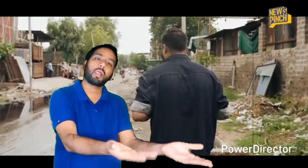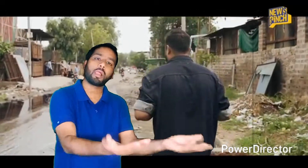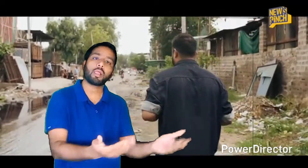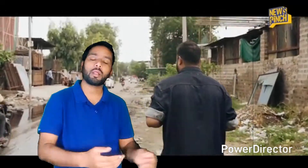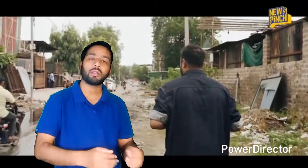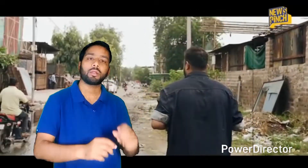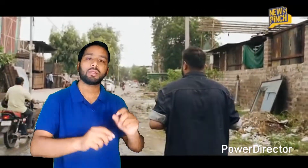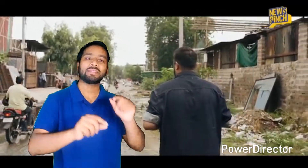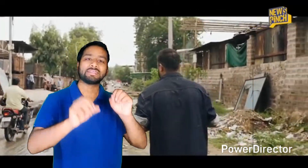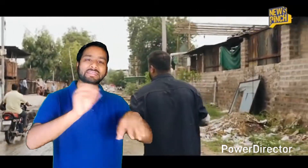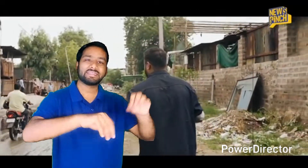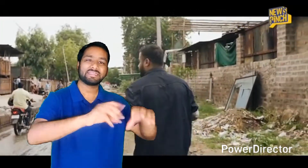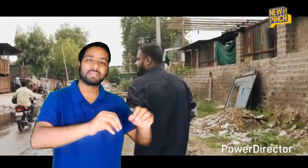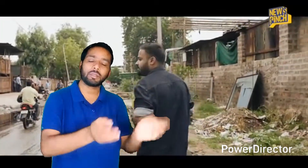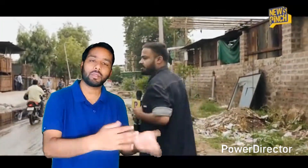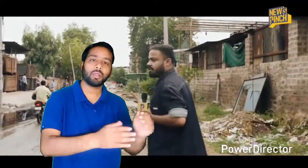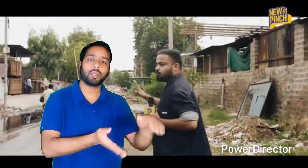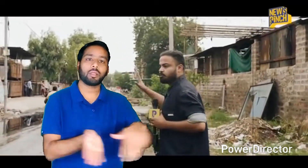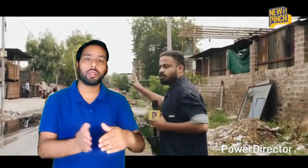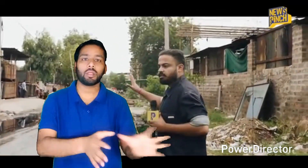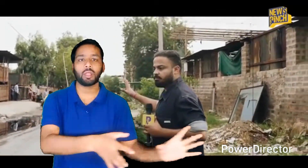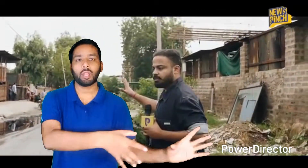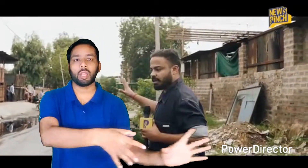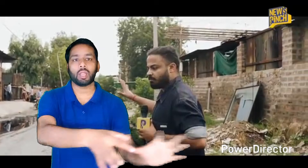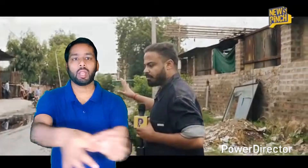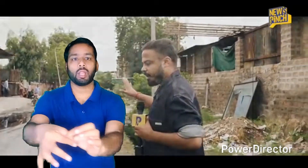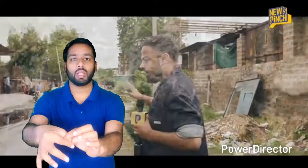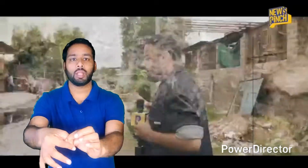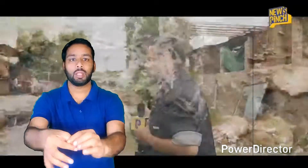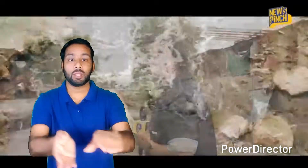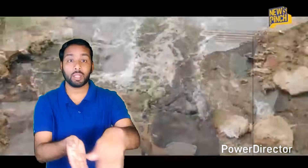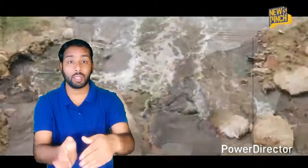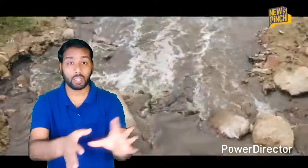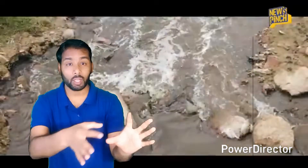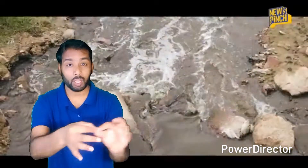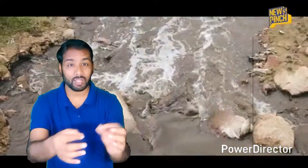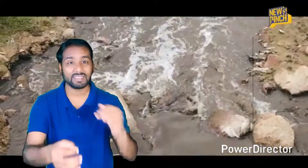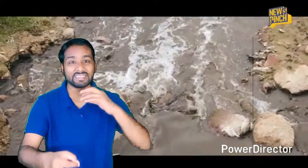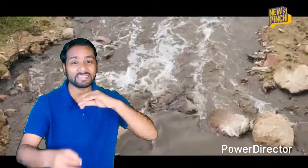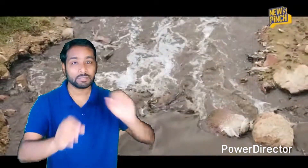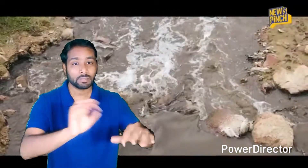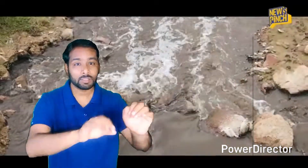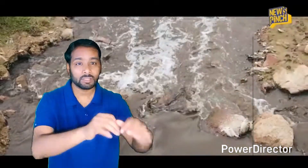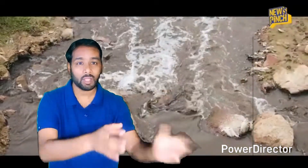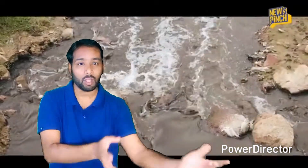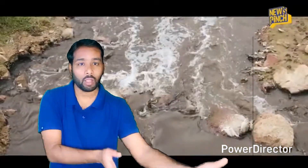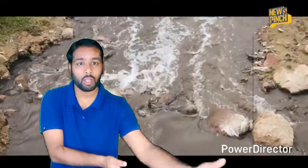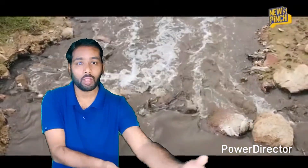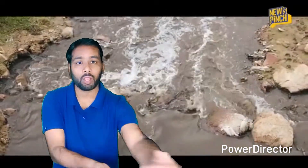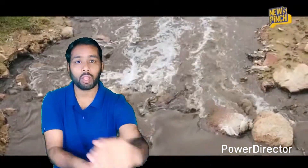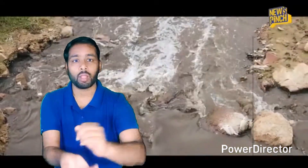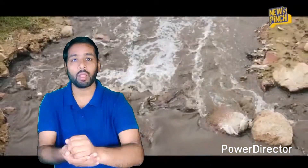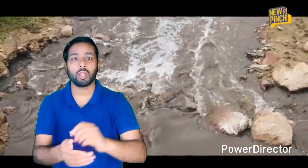रेगुलराइजेशन नहीं हो पाया है और ये जहर सीधे जोजरी नदी में जाके मिलता है, और जब ये जहर एक साथ इकट्ठा होता है तो ओवरफ्लो करता